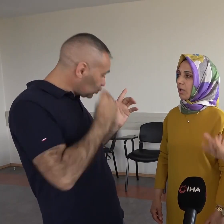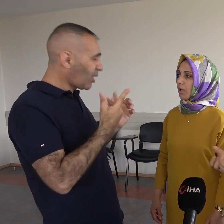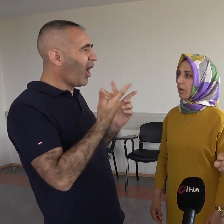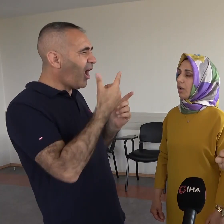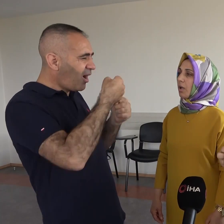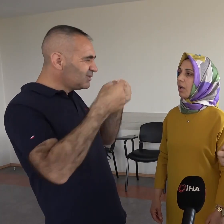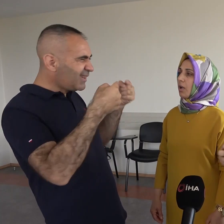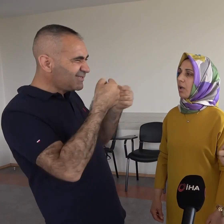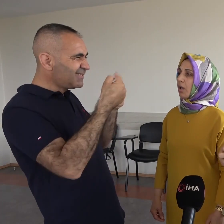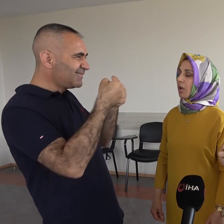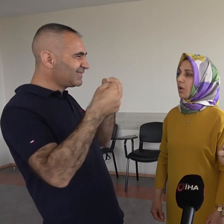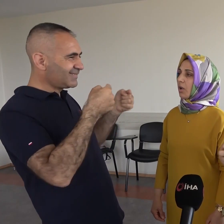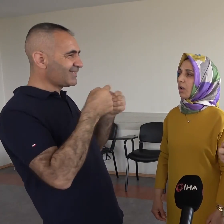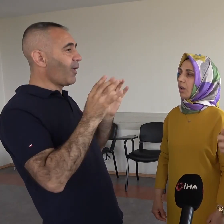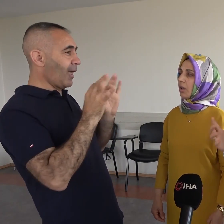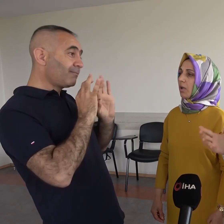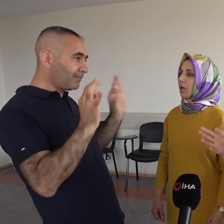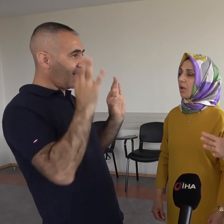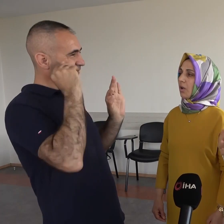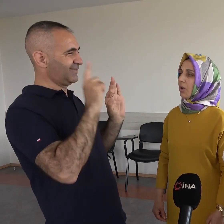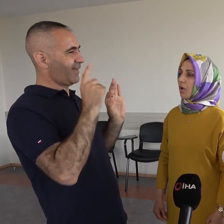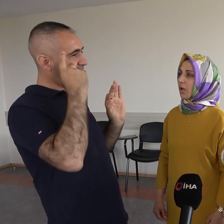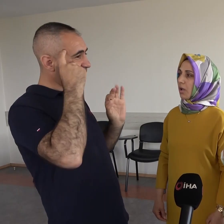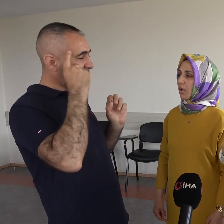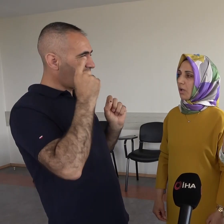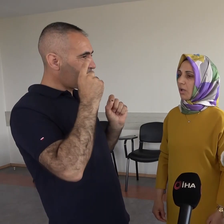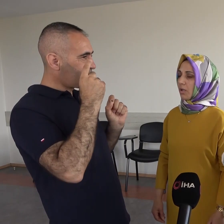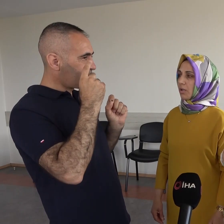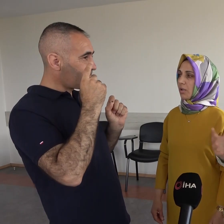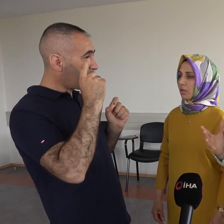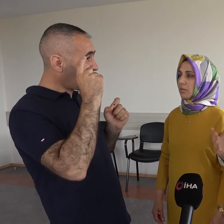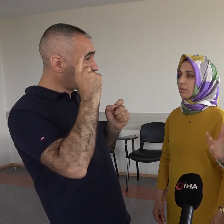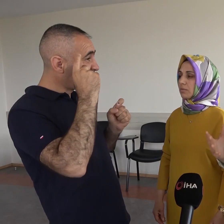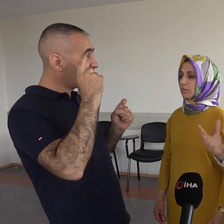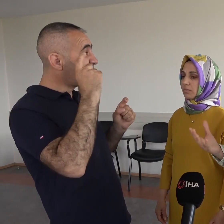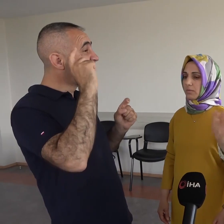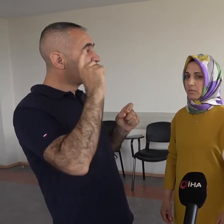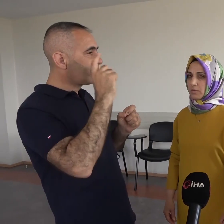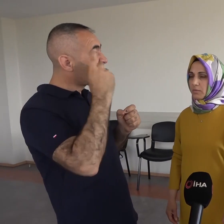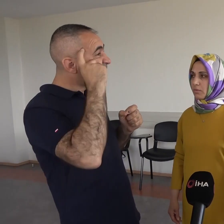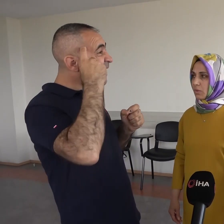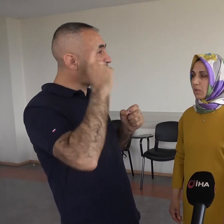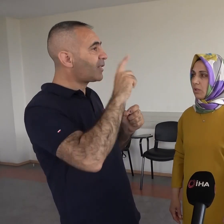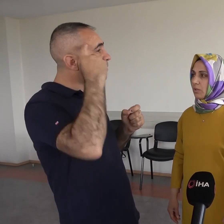mutlu etti. Şimdi daha önce işaret edip tam bilmediği için aramızda böyle bir yanlış yanlış mı olduğunu söylüyor.